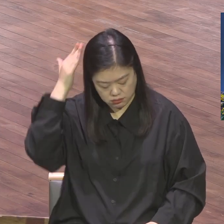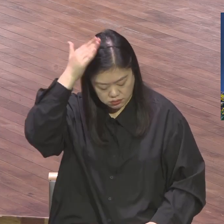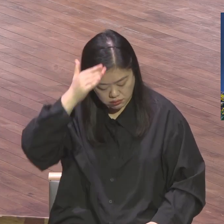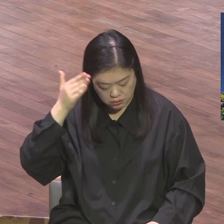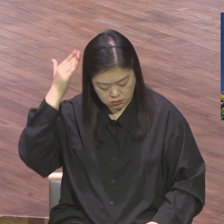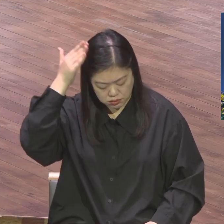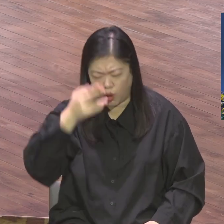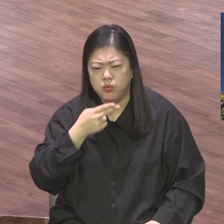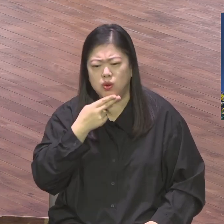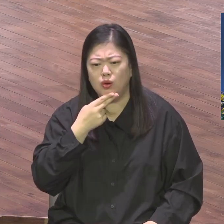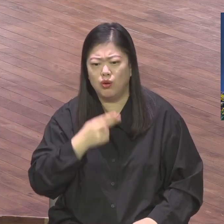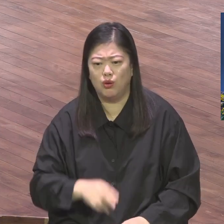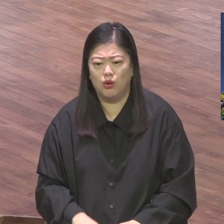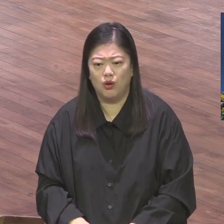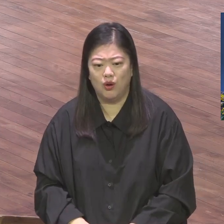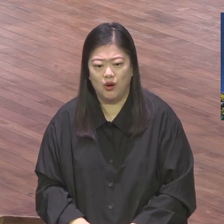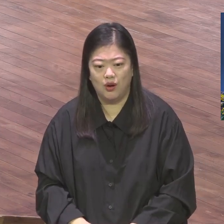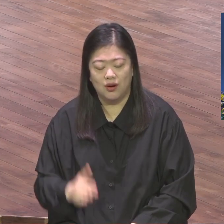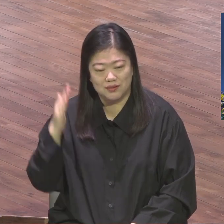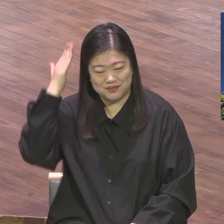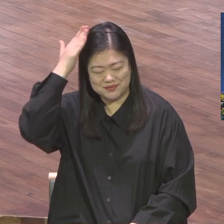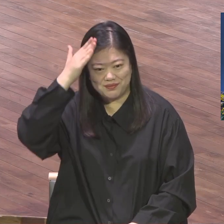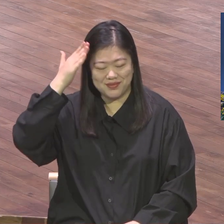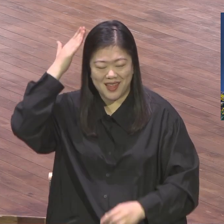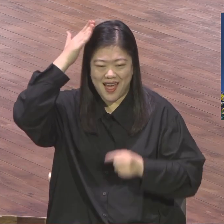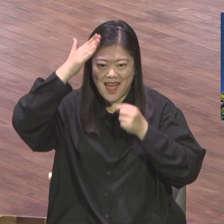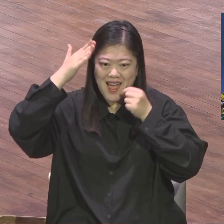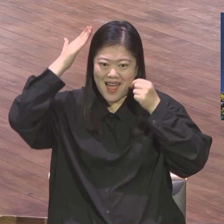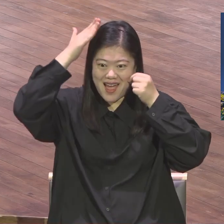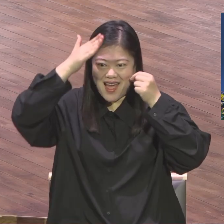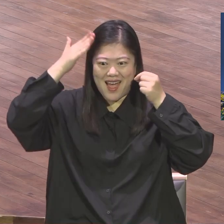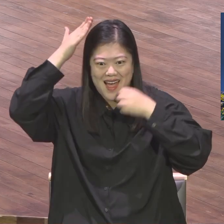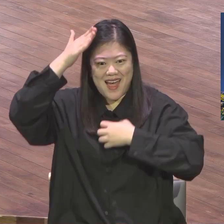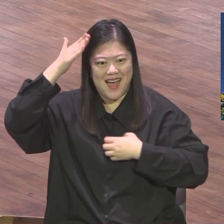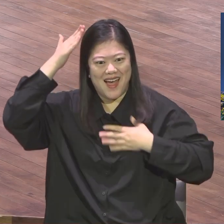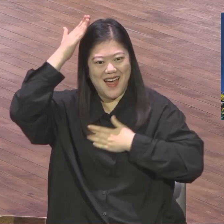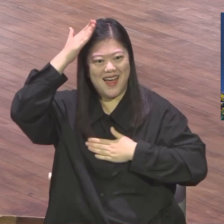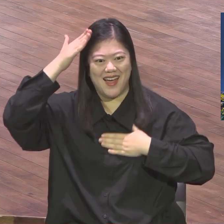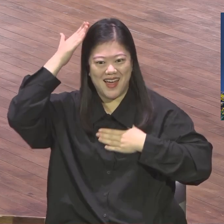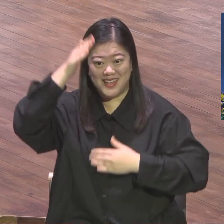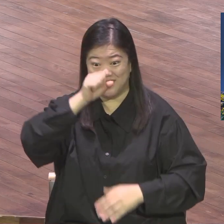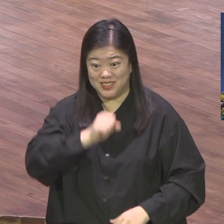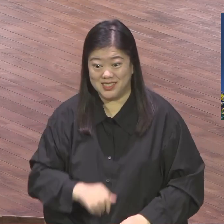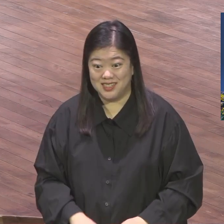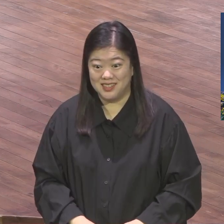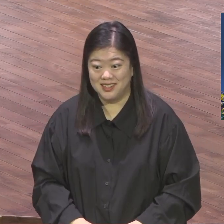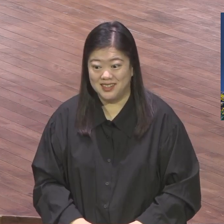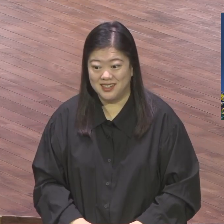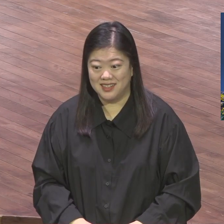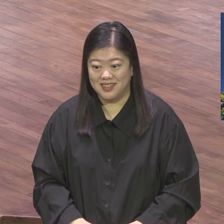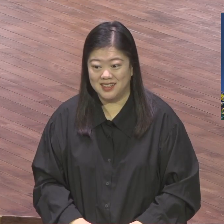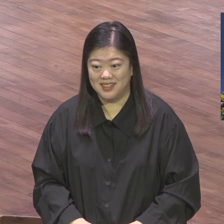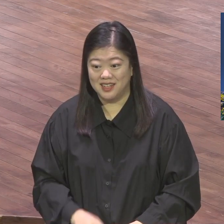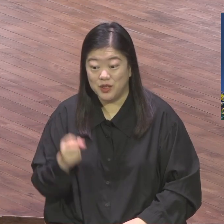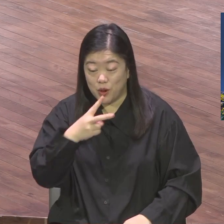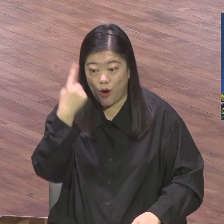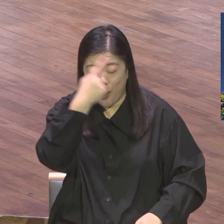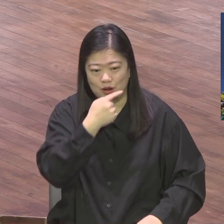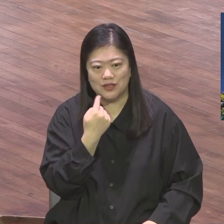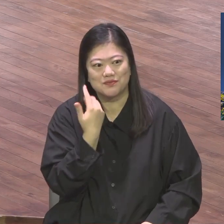사람은요 얼굴에 뭔가가 생기가 있어요. 뭔가가 보면 매력이